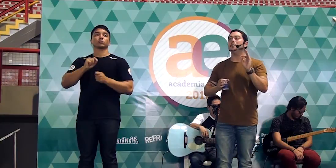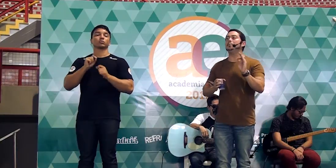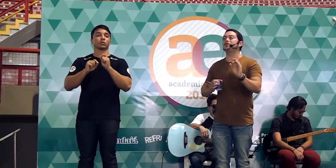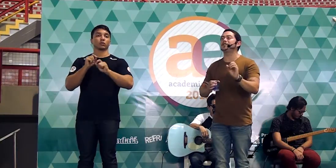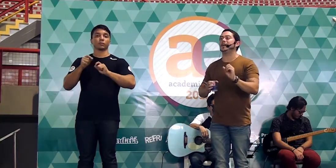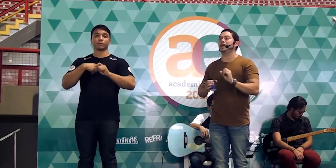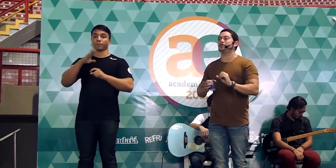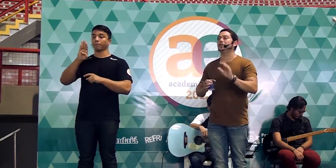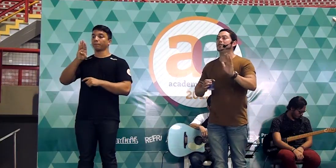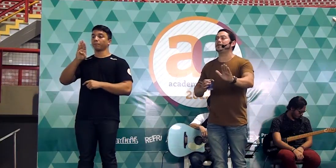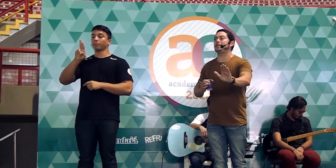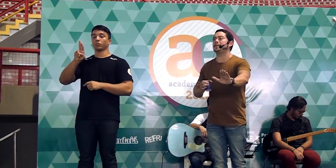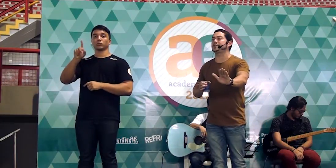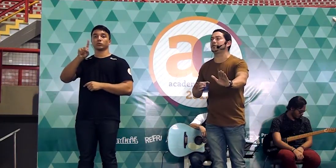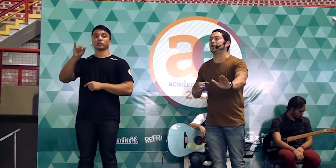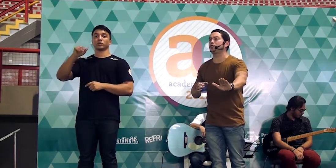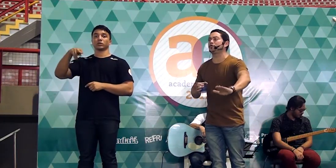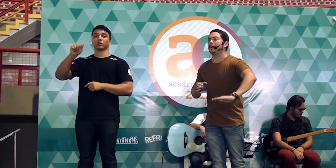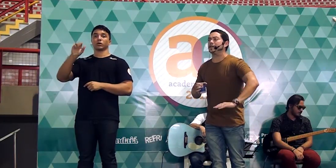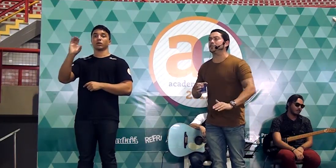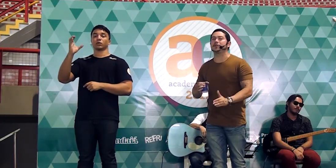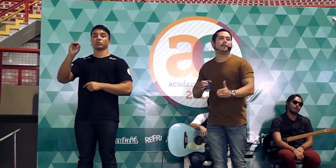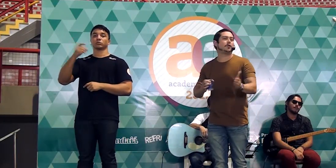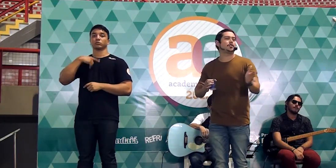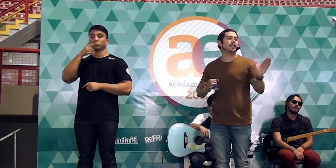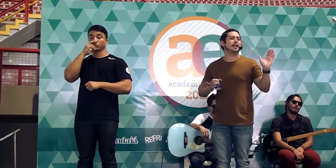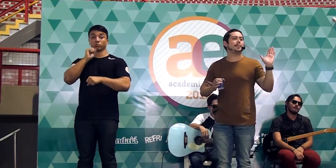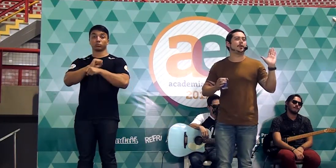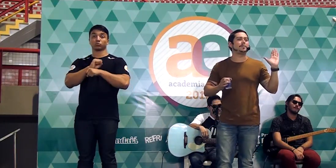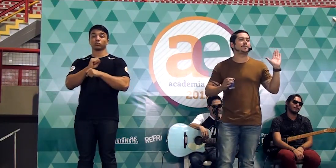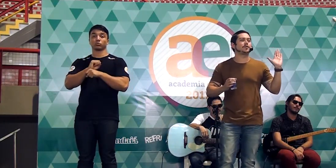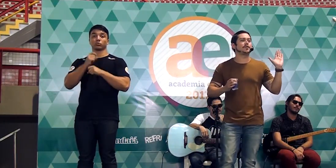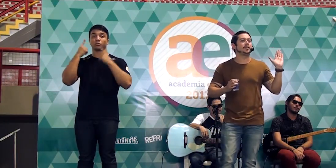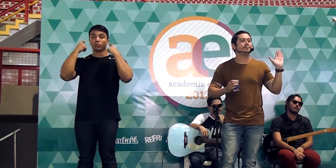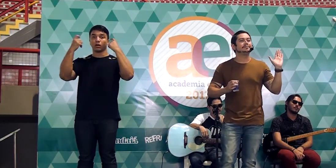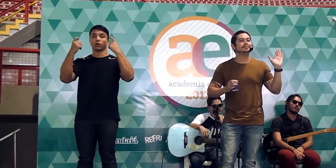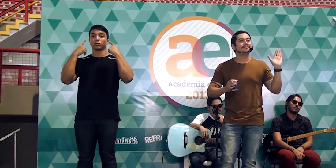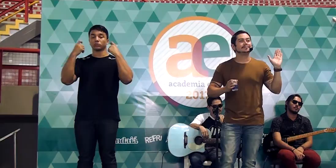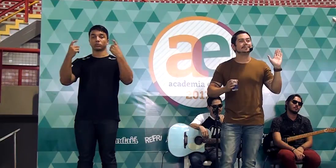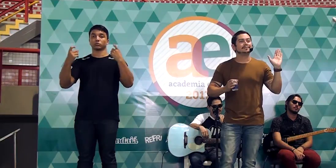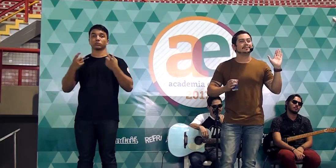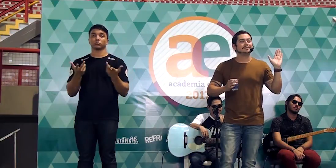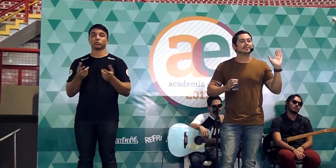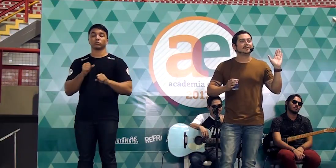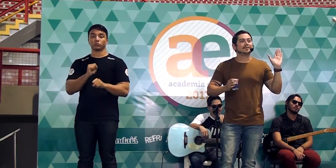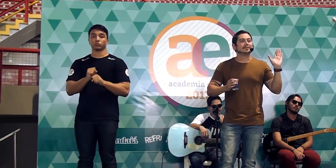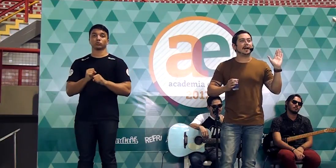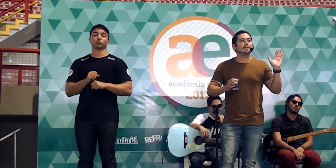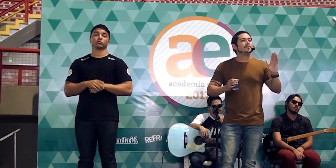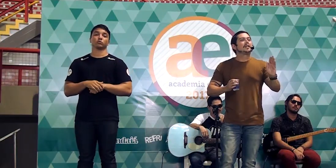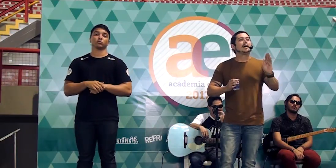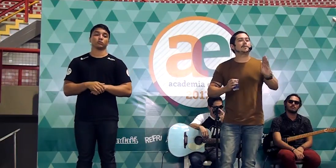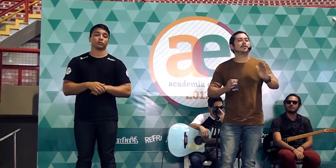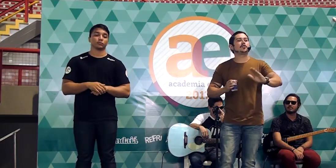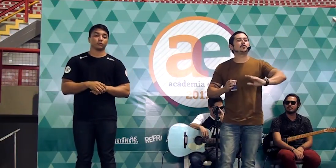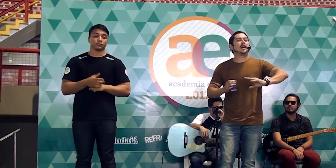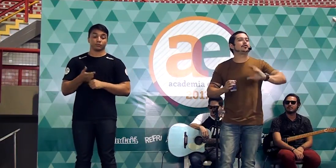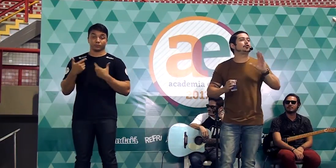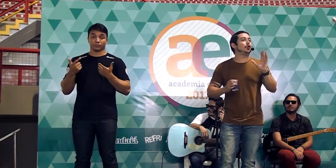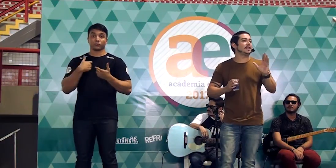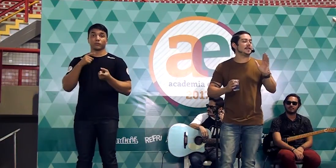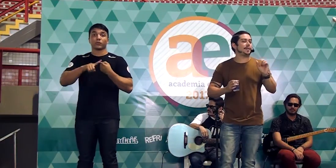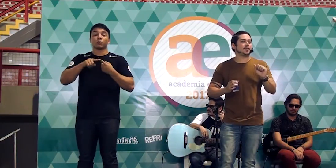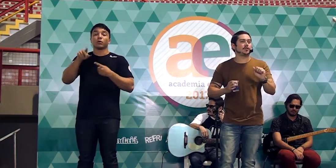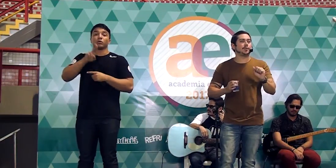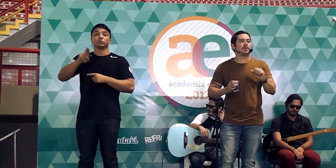chamado buzinaço. Ficava passando em frente ao Congresso, buzinando. Não tinha lei que proibisse buzina. Tá? As pessoas usaram